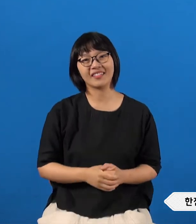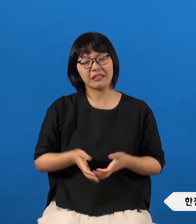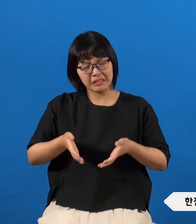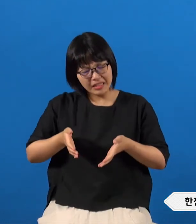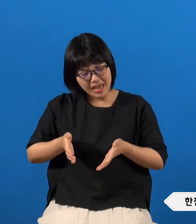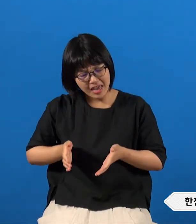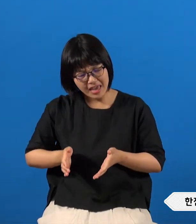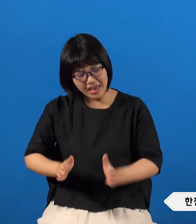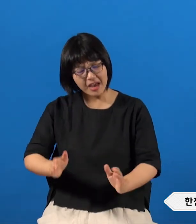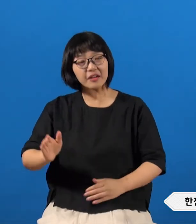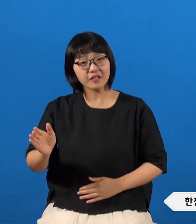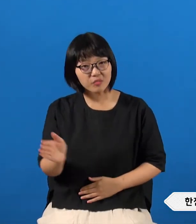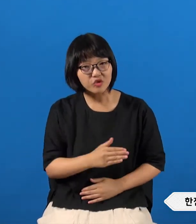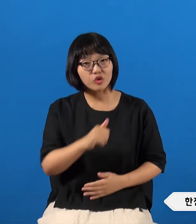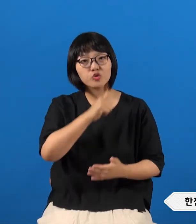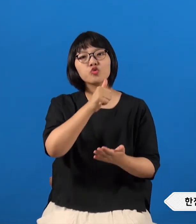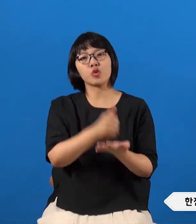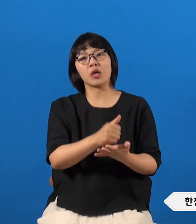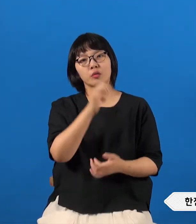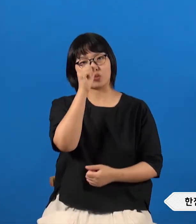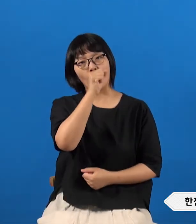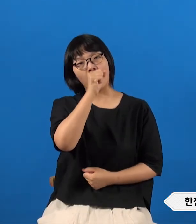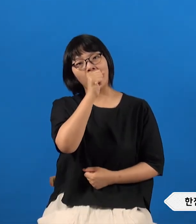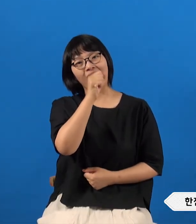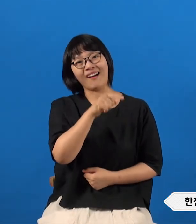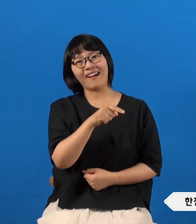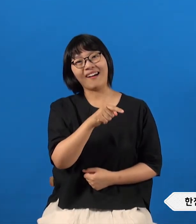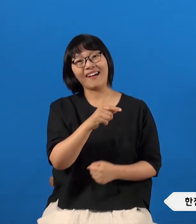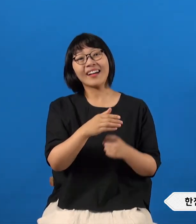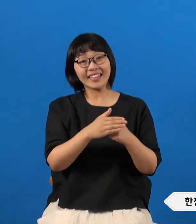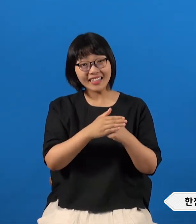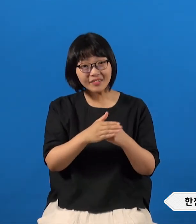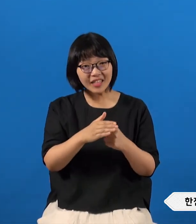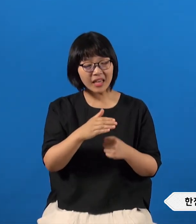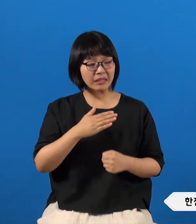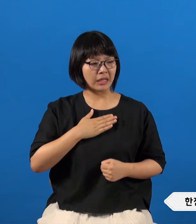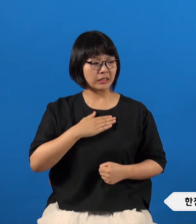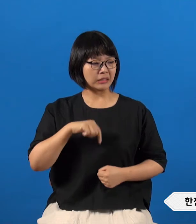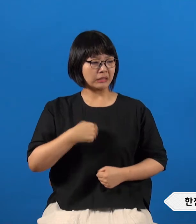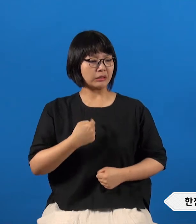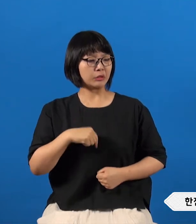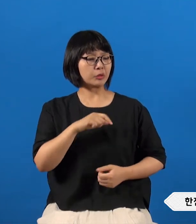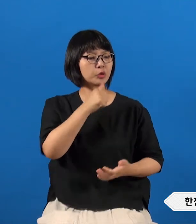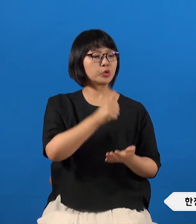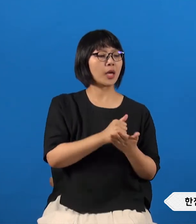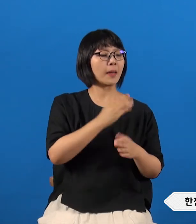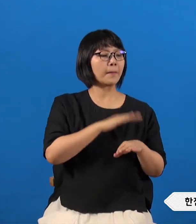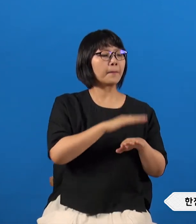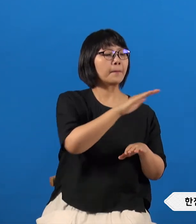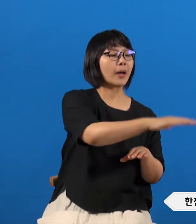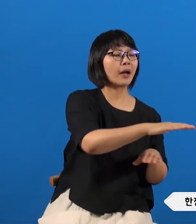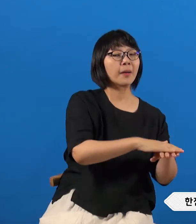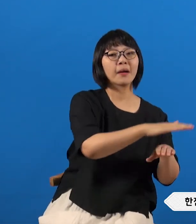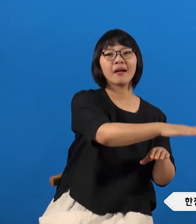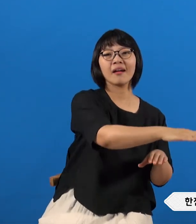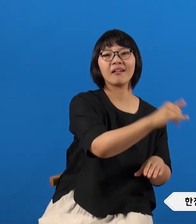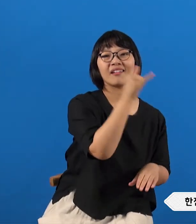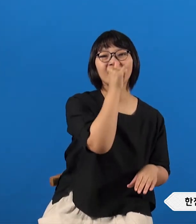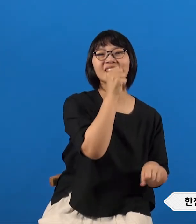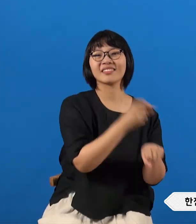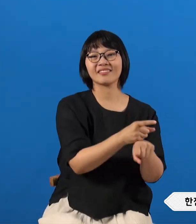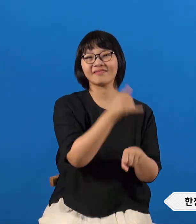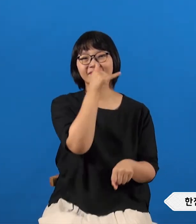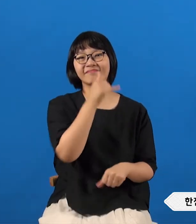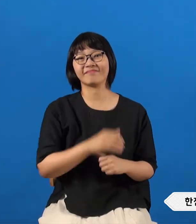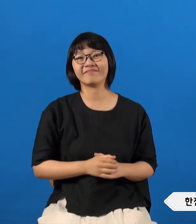태생적으로 죄 짓는 것을 좋아하지요. 그래서 찬스만 오면 자범죄를 막 저질러 대지요. 그러니까